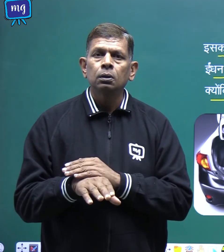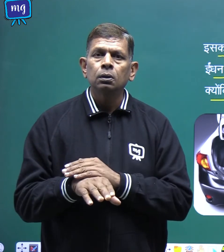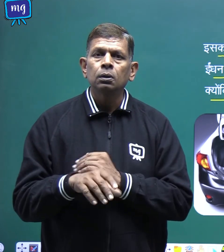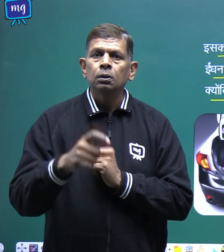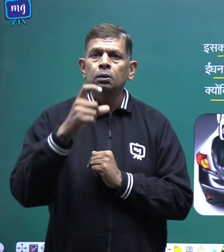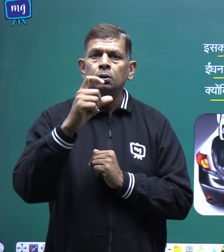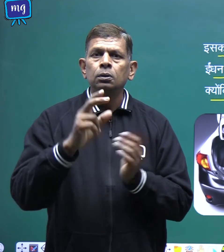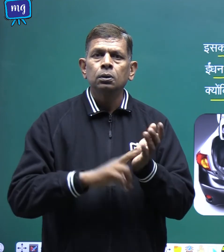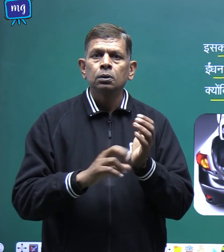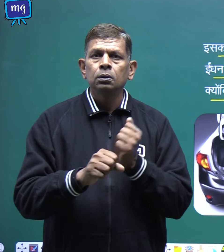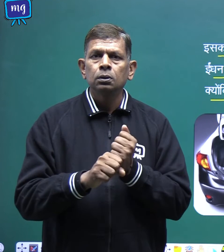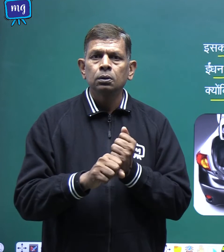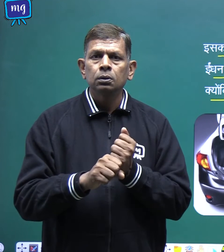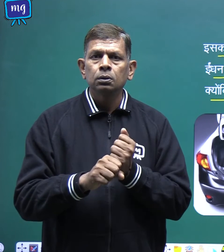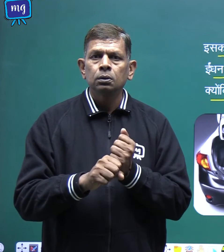CNG